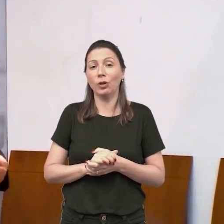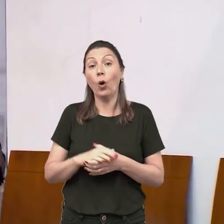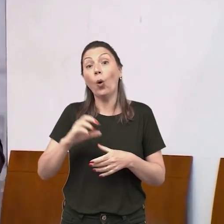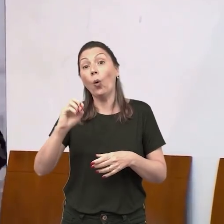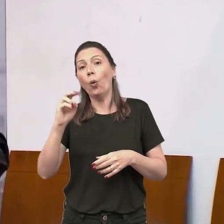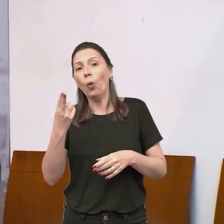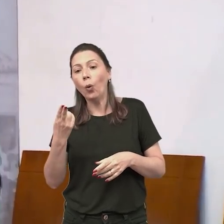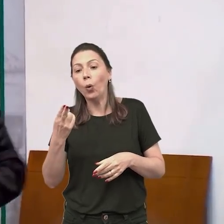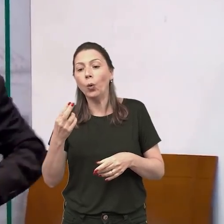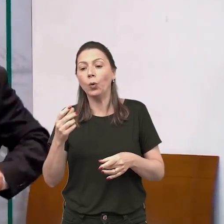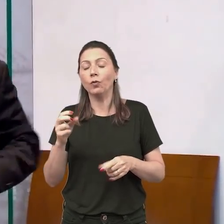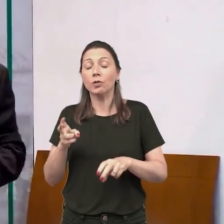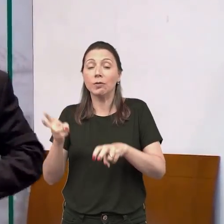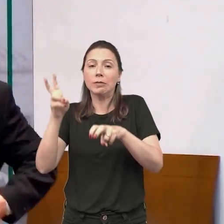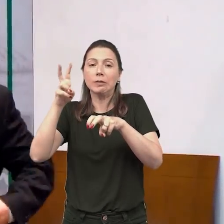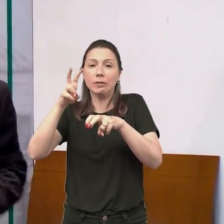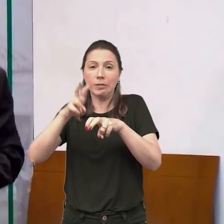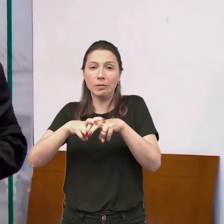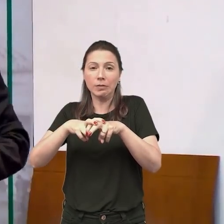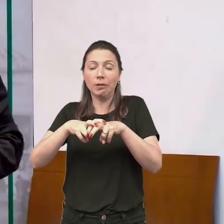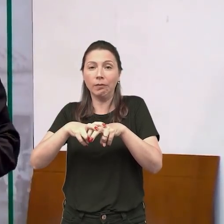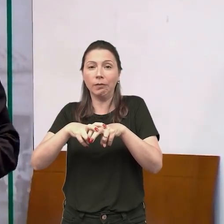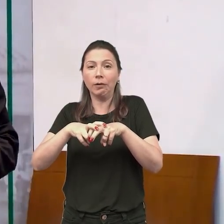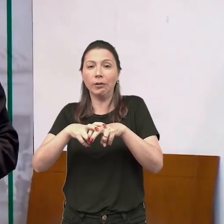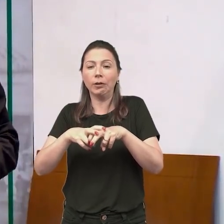na cadeira, aquelas cadeirinhas plásticas que abrem as pernas,